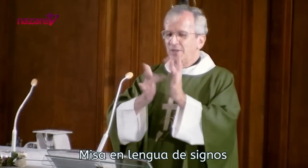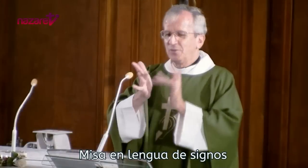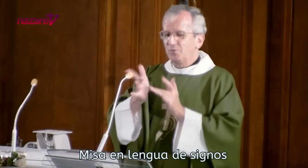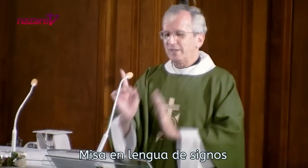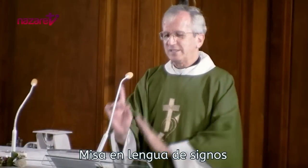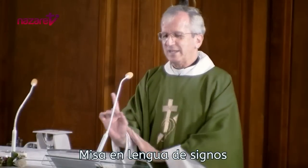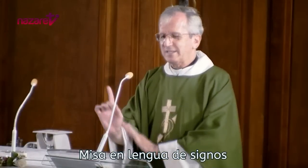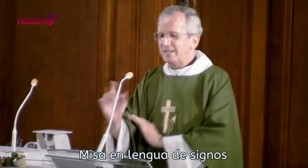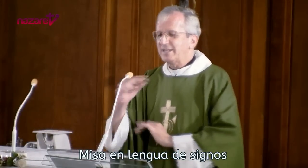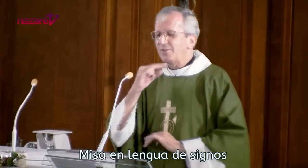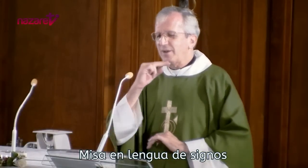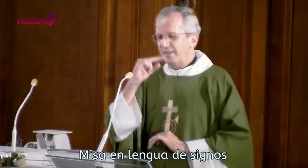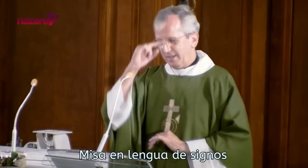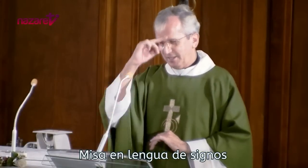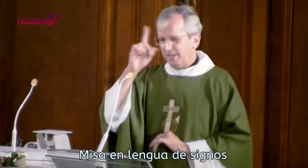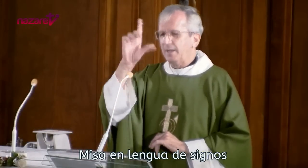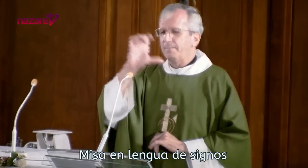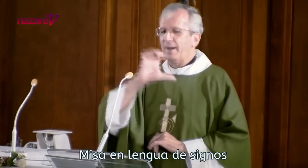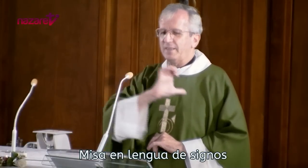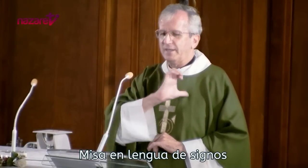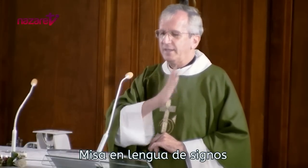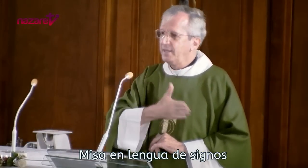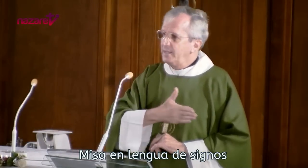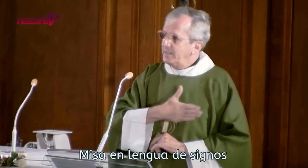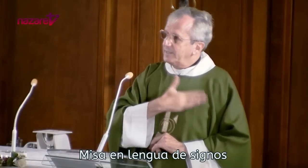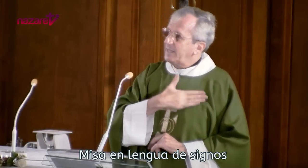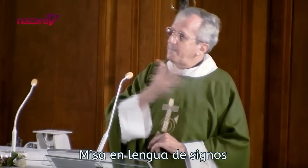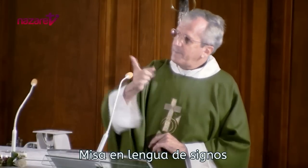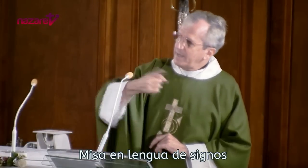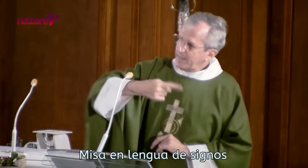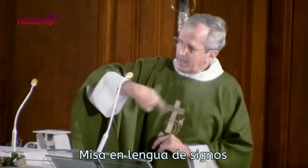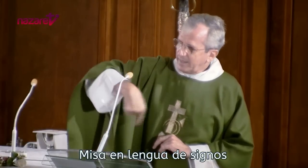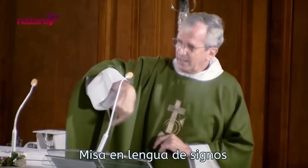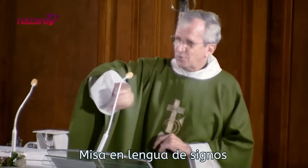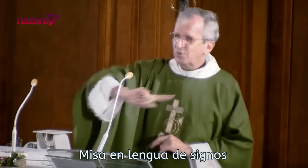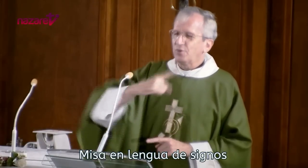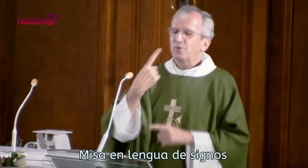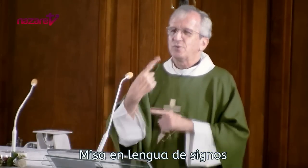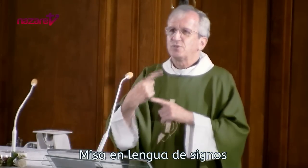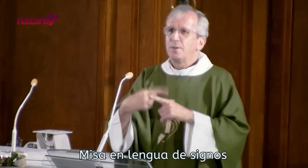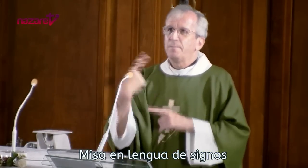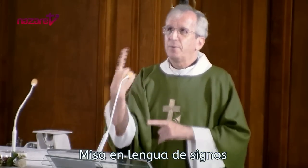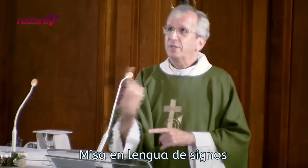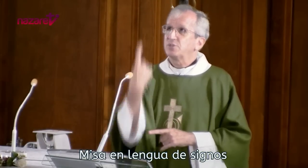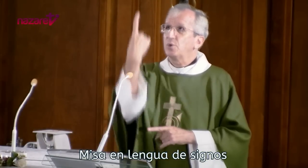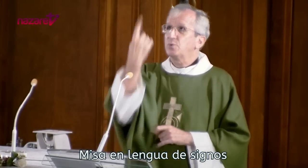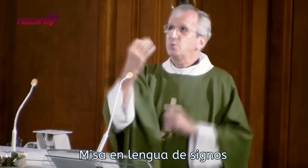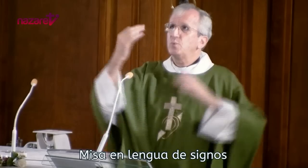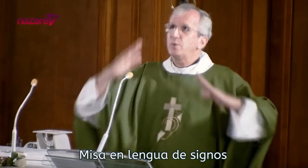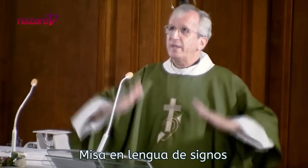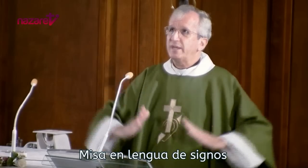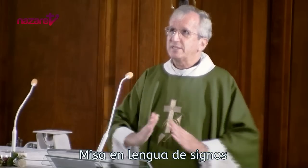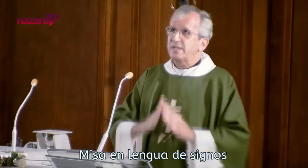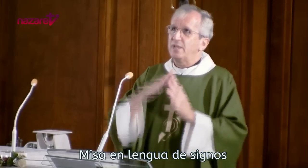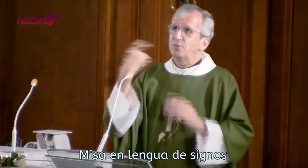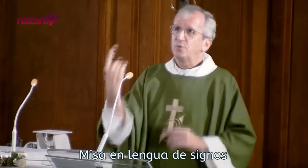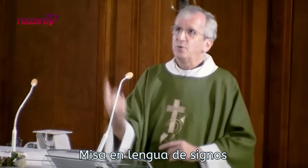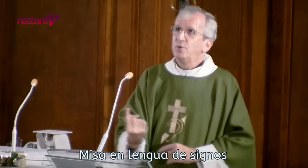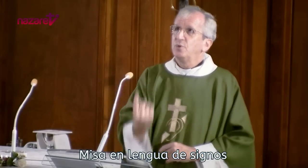Tú que estás sentado a la derecha del Padre, ten piedad de nosotros, porque solo tú eres santo,